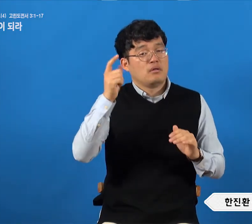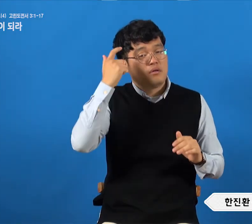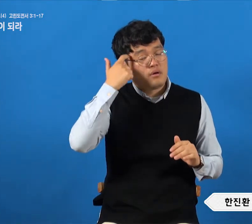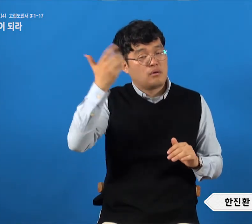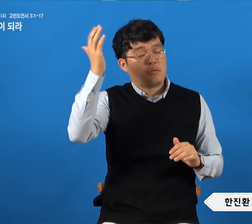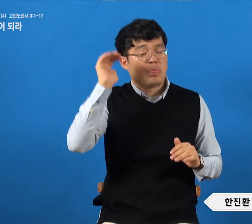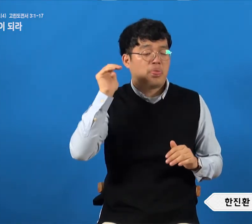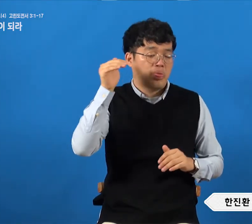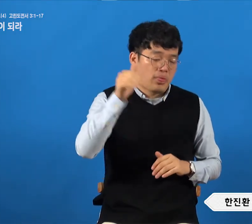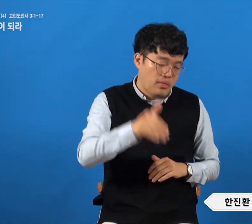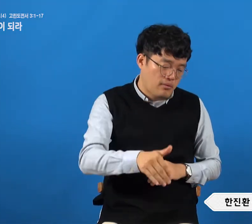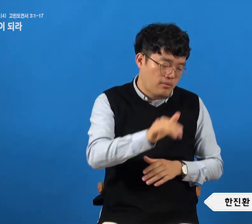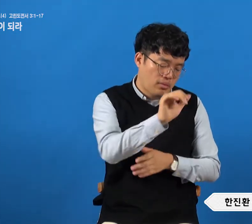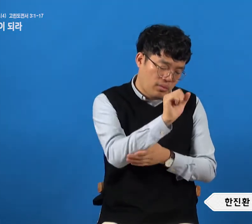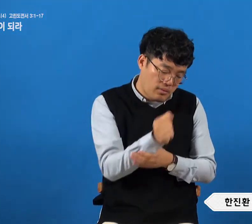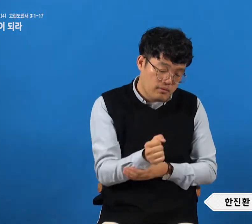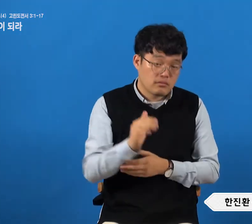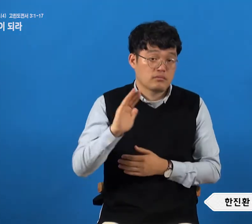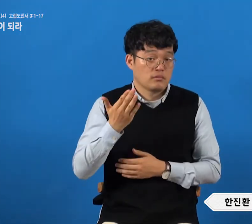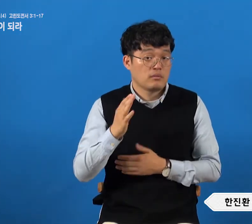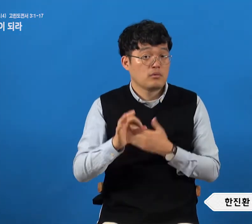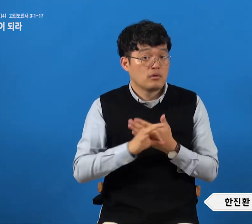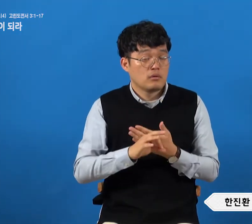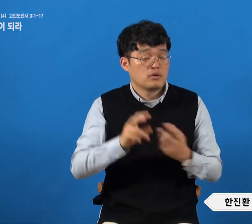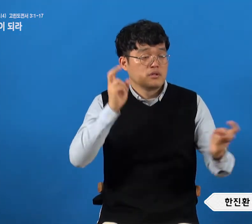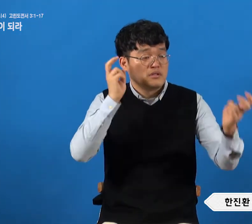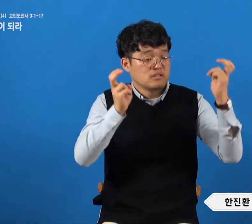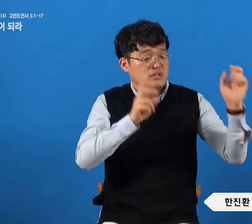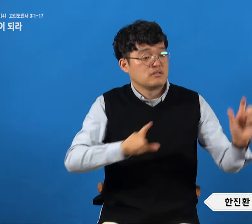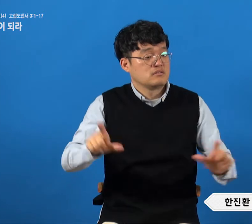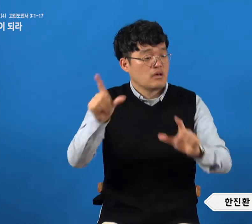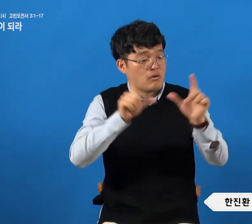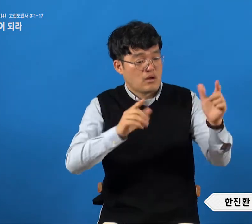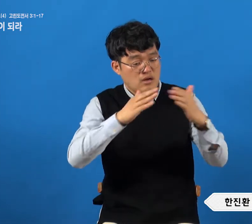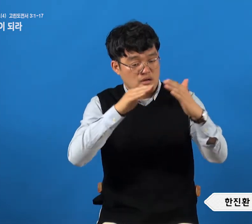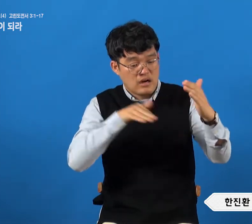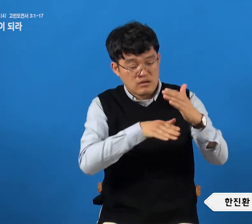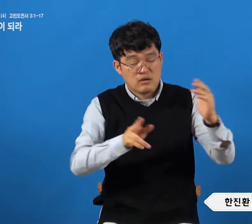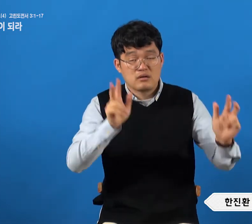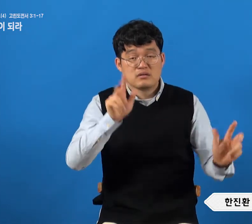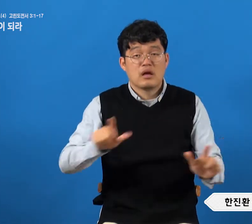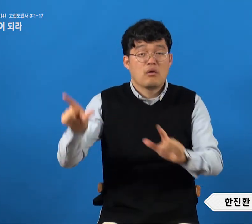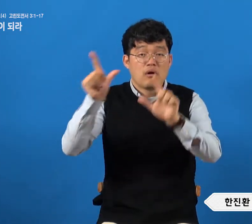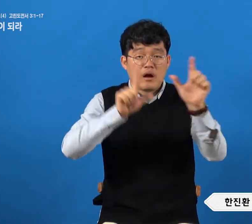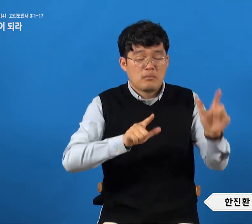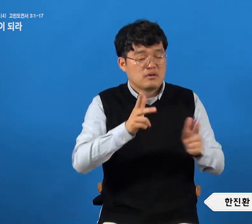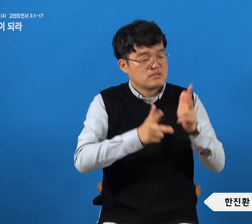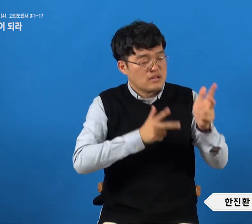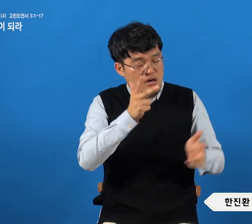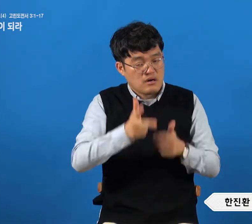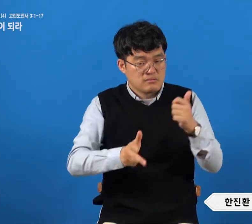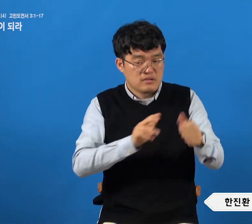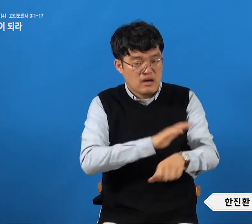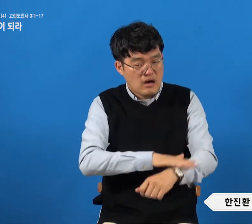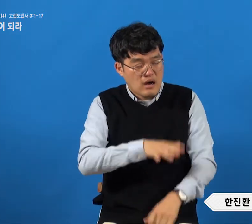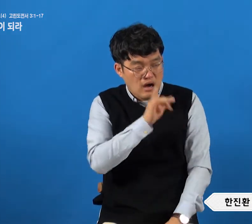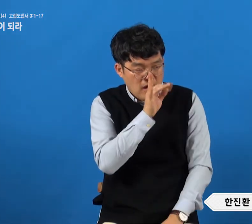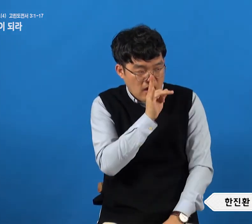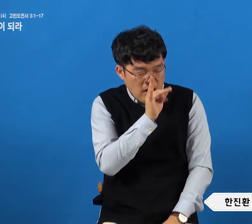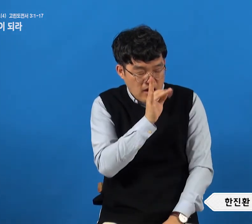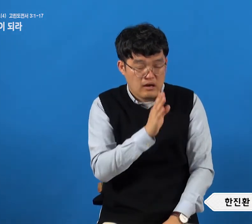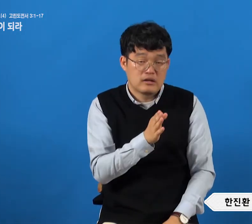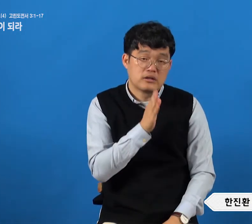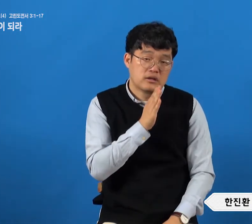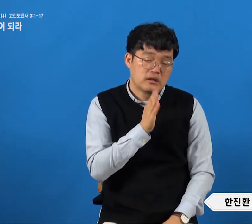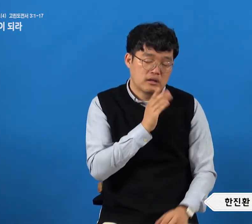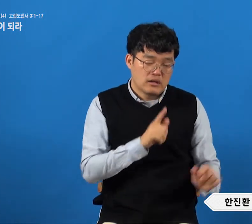피폐해집니다. 그러면 직장 생활도 가정 생활도 사업도 제대로 손에 잡히지도 않고